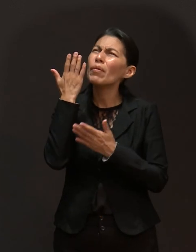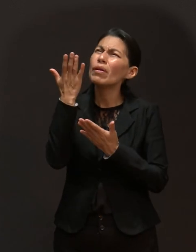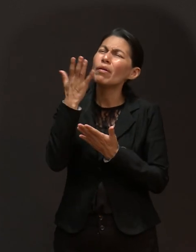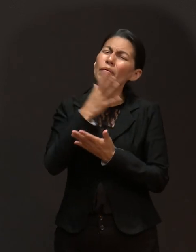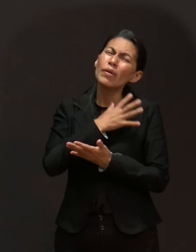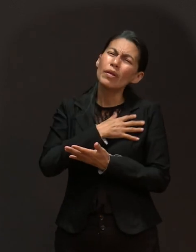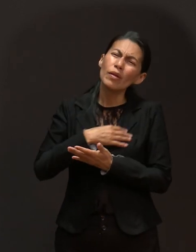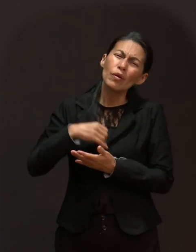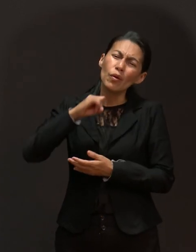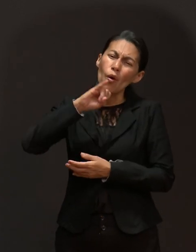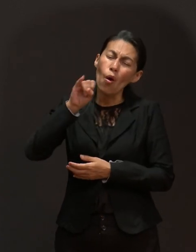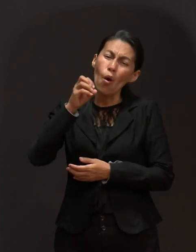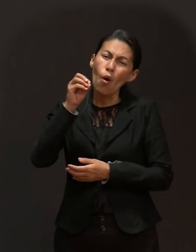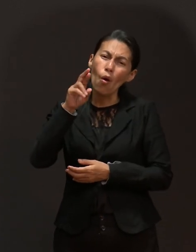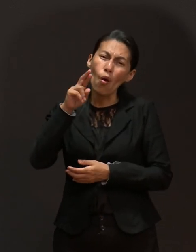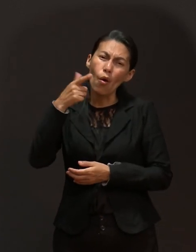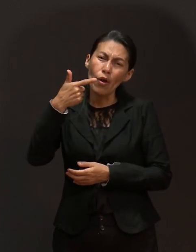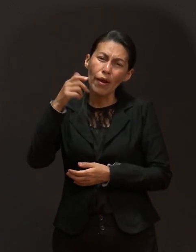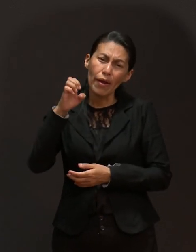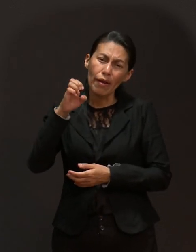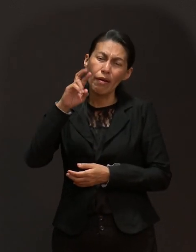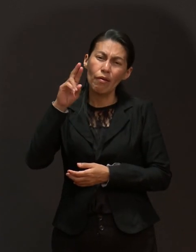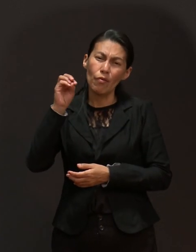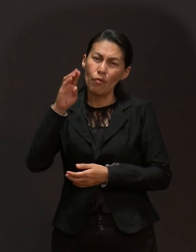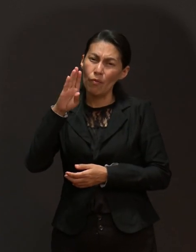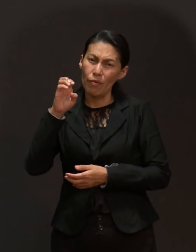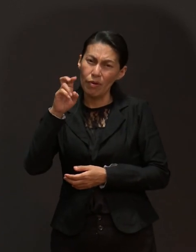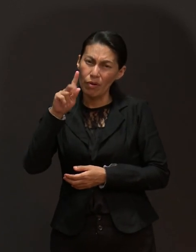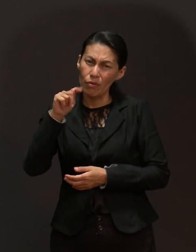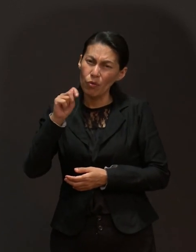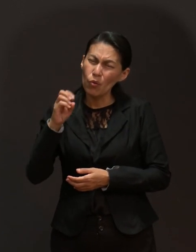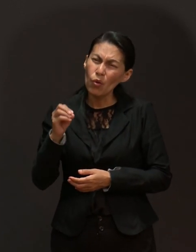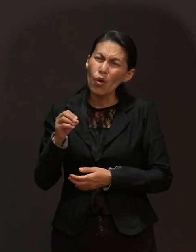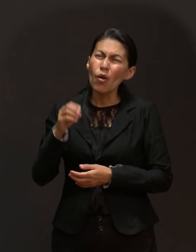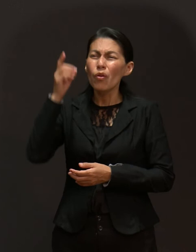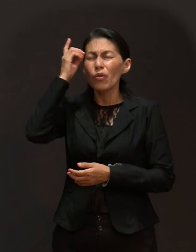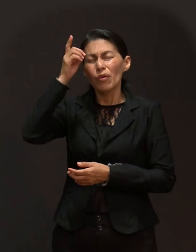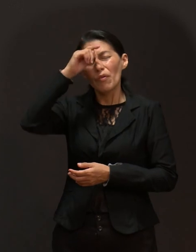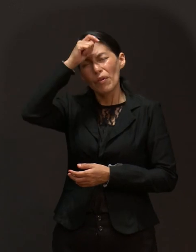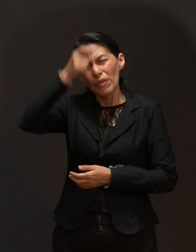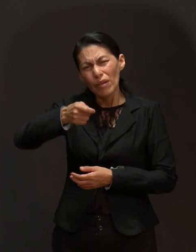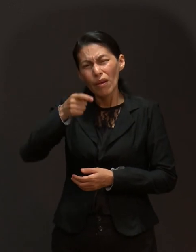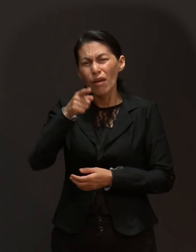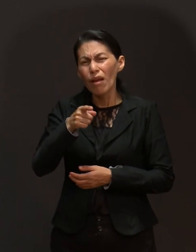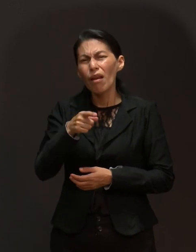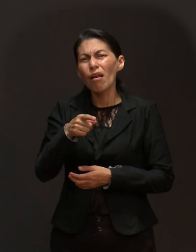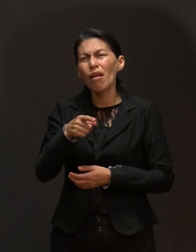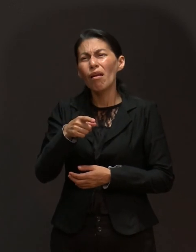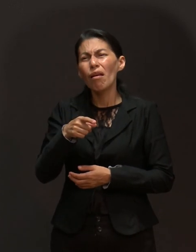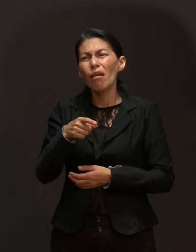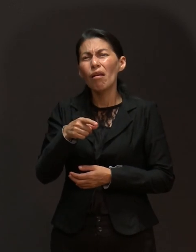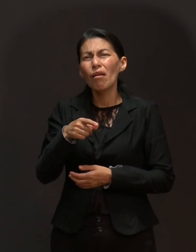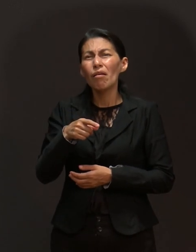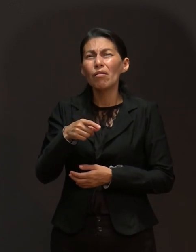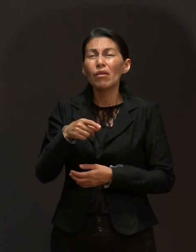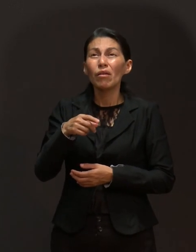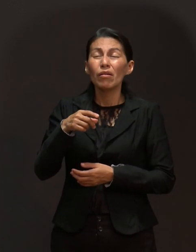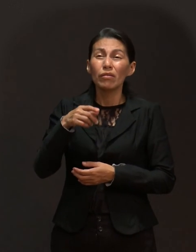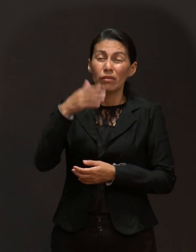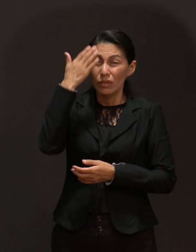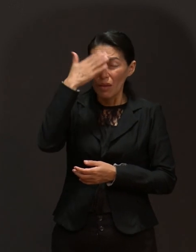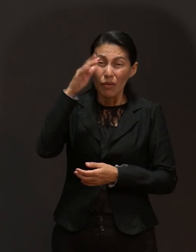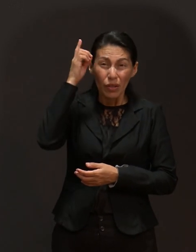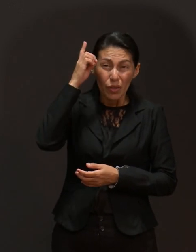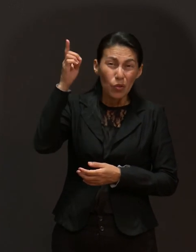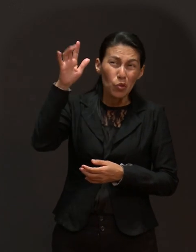por mi hijo Jorge Roberto Que Dios los bendiga En todo lo que está haciendo Y que nunca olvide Que Dios lo es